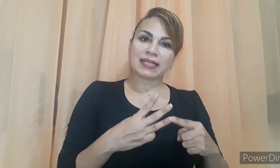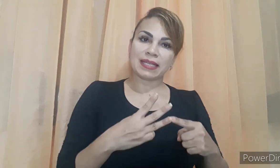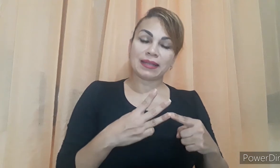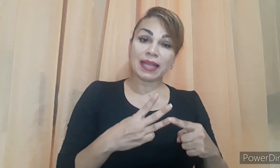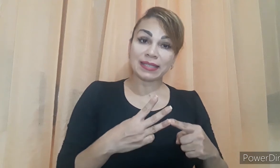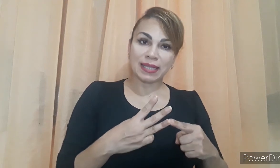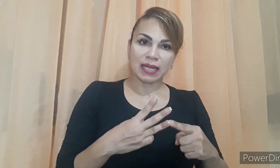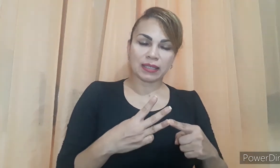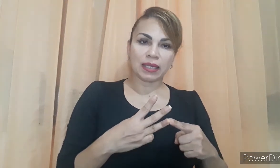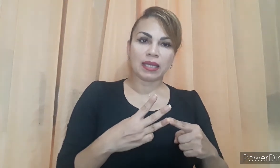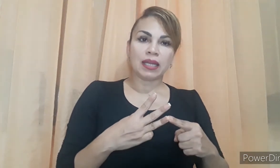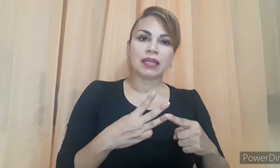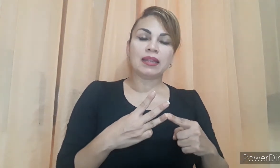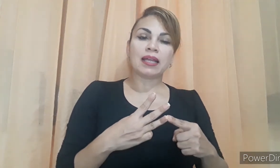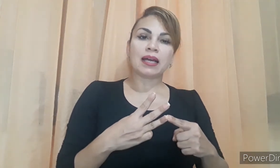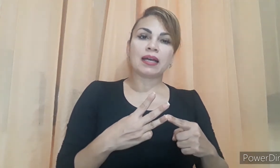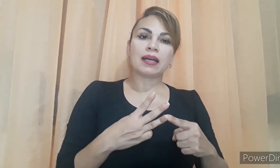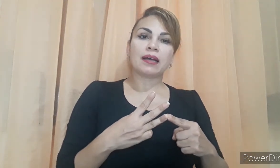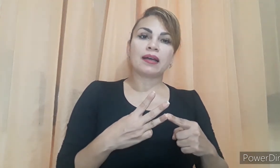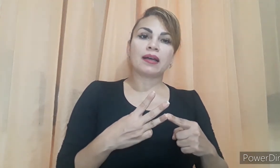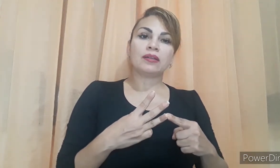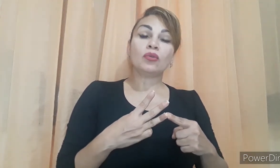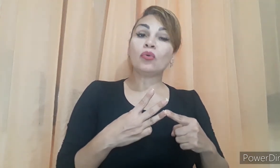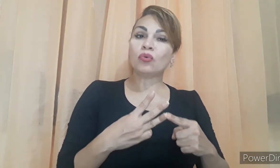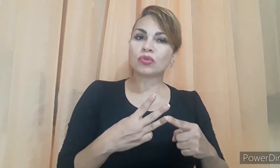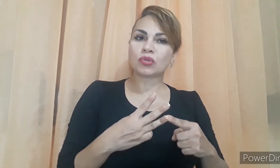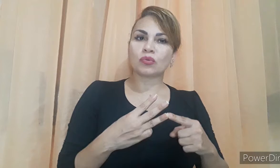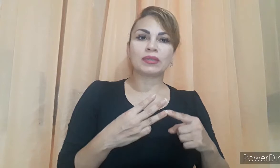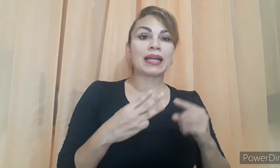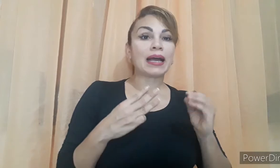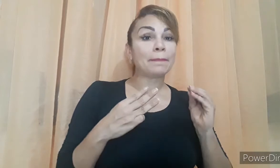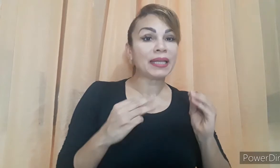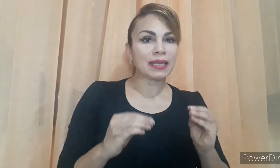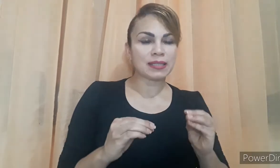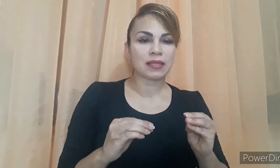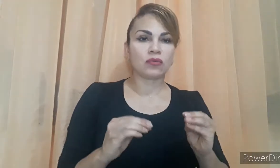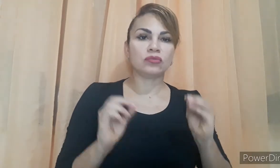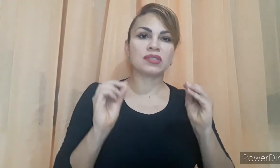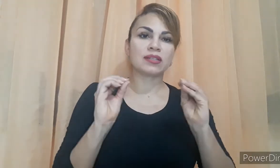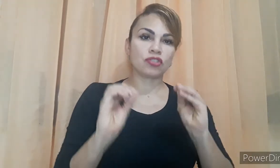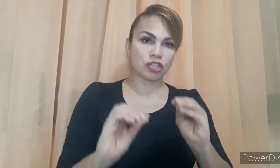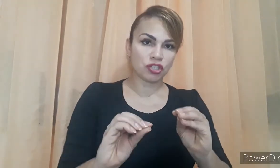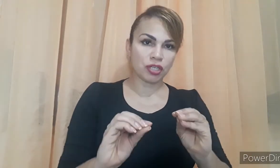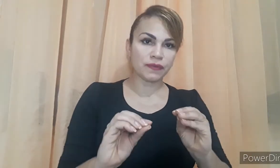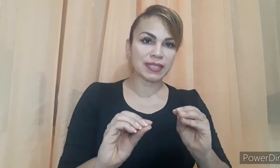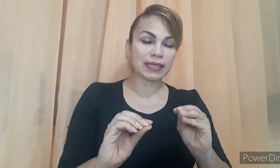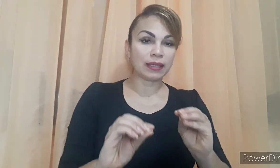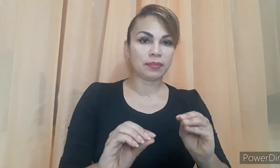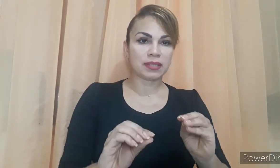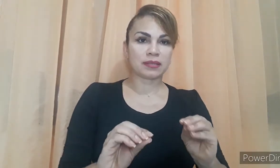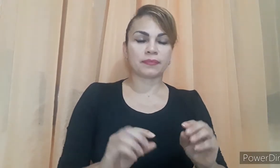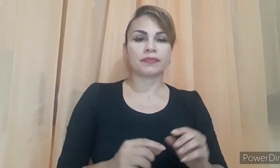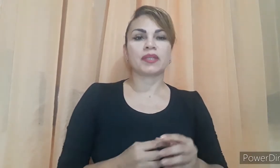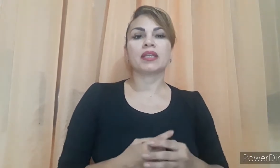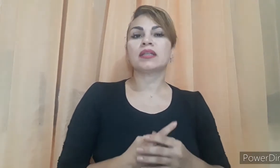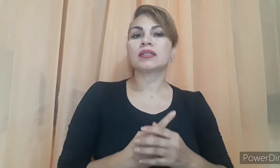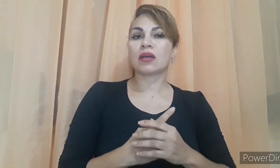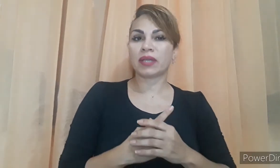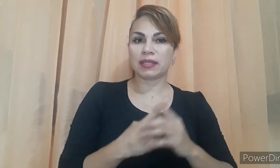merecem destaque no uso, na aplicação dos adjetivos na Libras. São